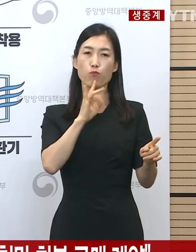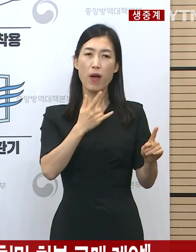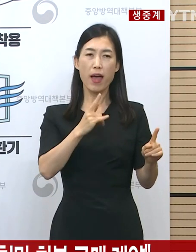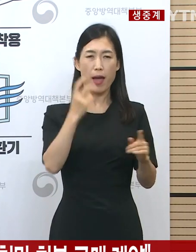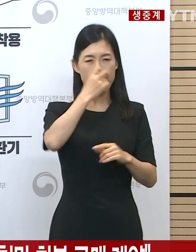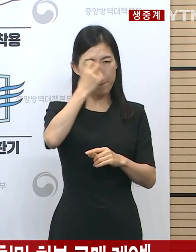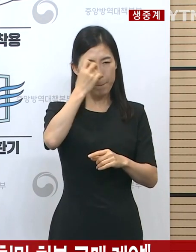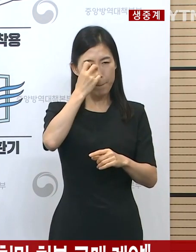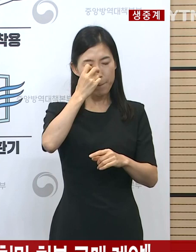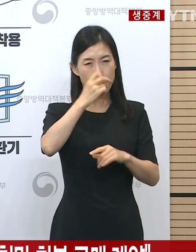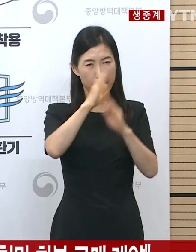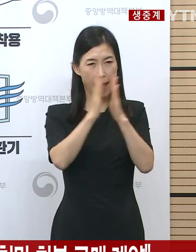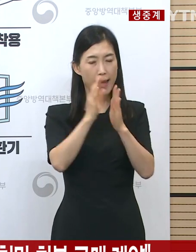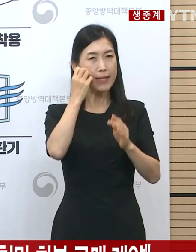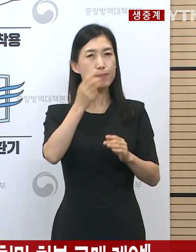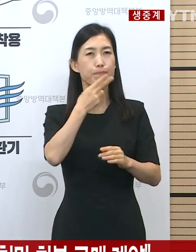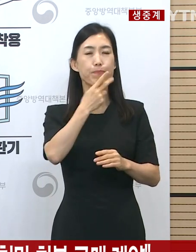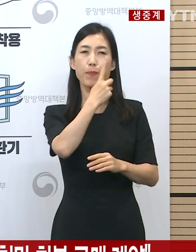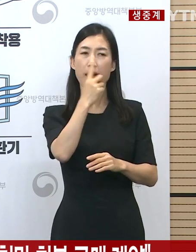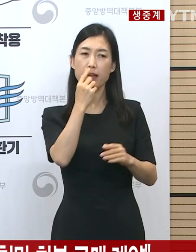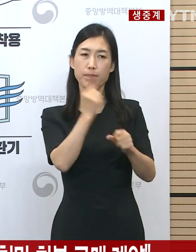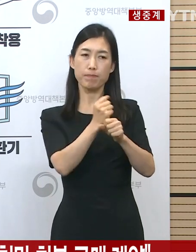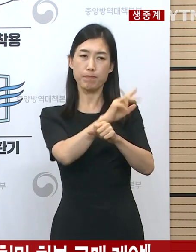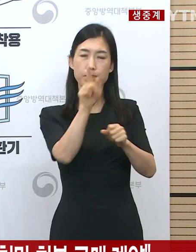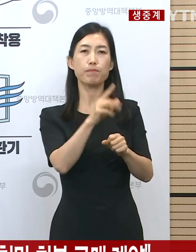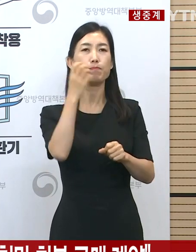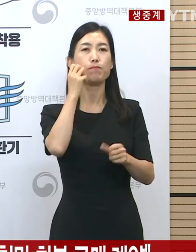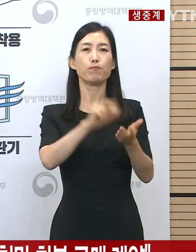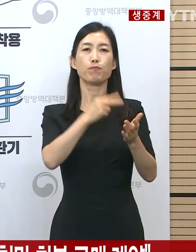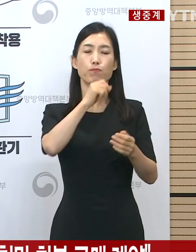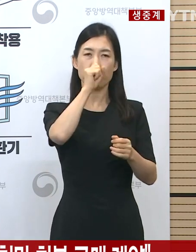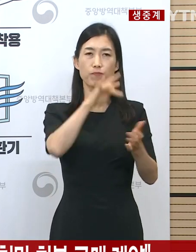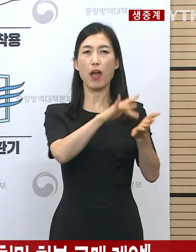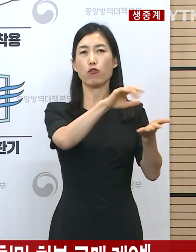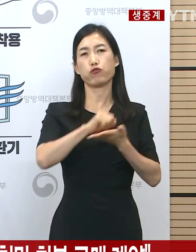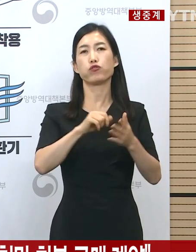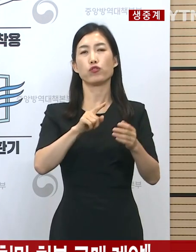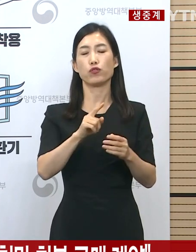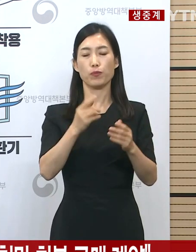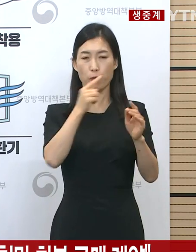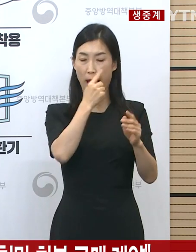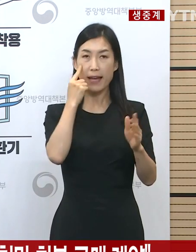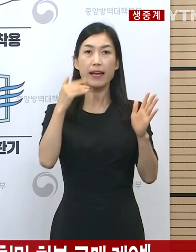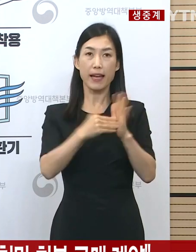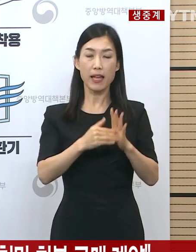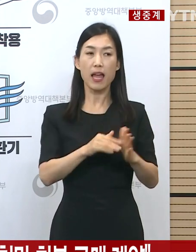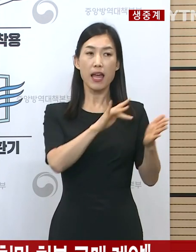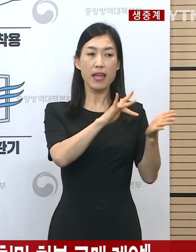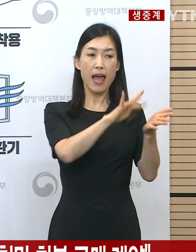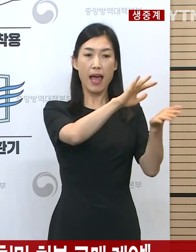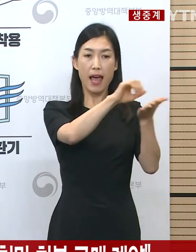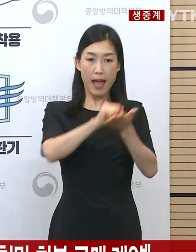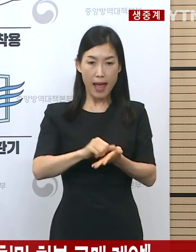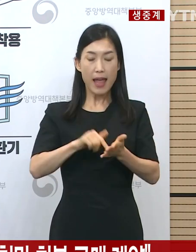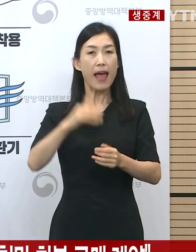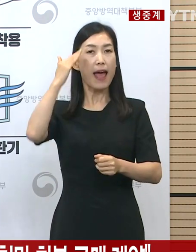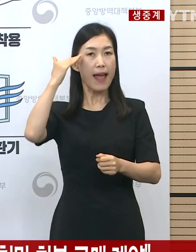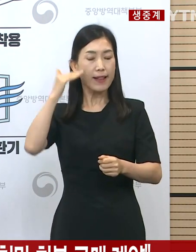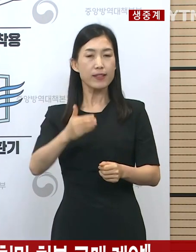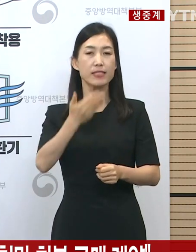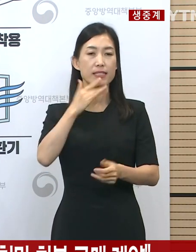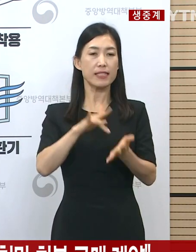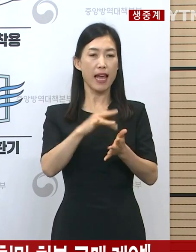통해 생산시설 재개를 허용한 사실을 확인하였습니다. 백신이 도입이 되면 식품의약품안전처의